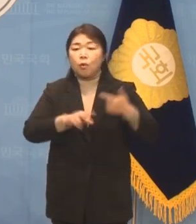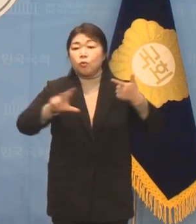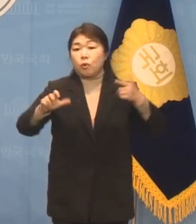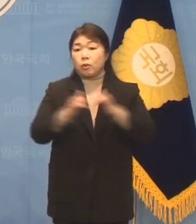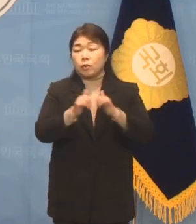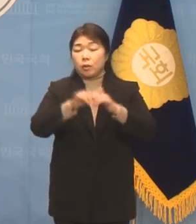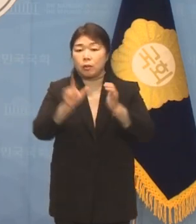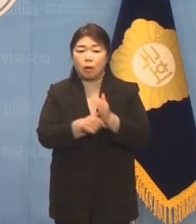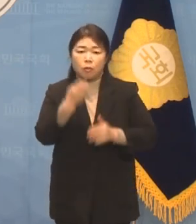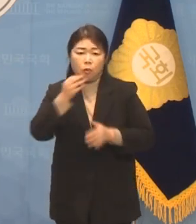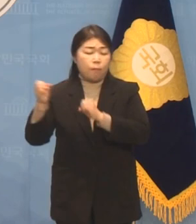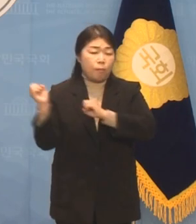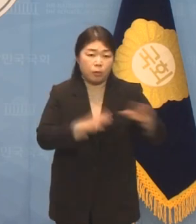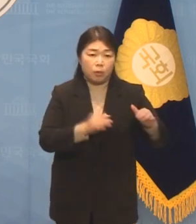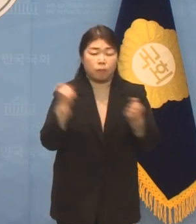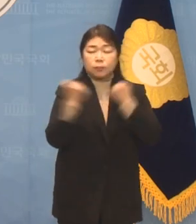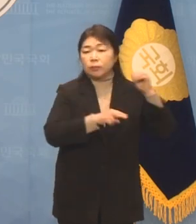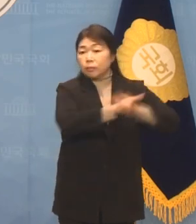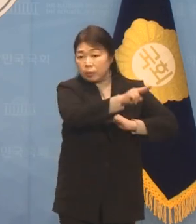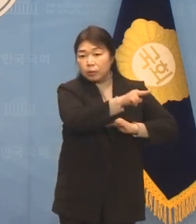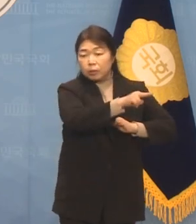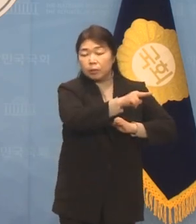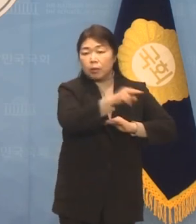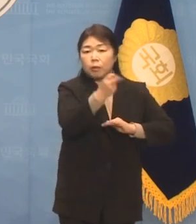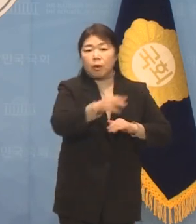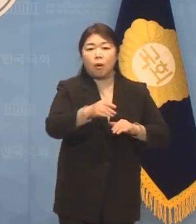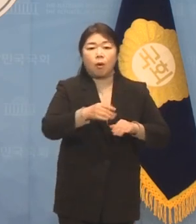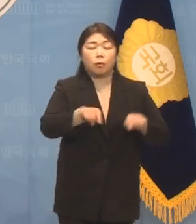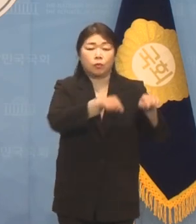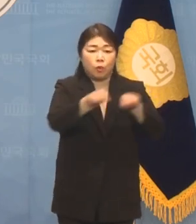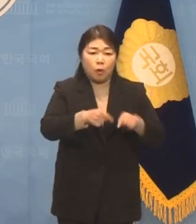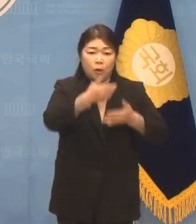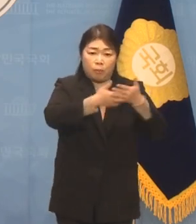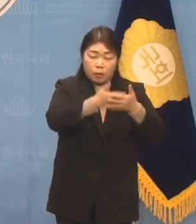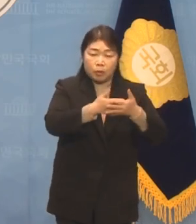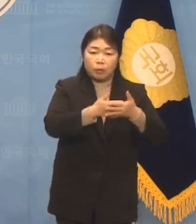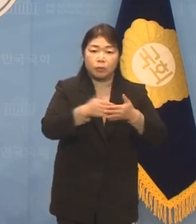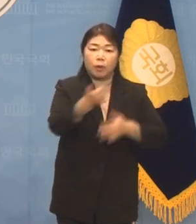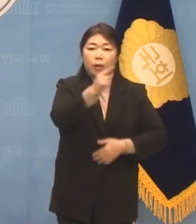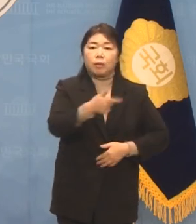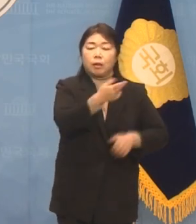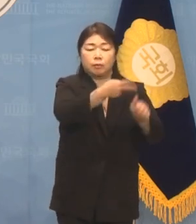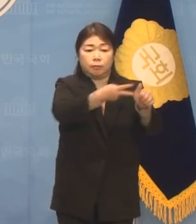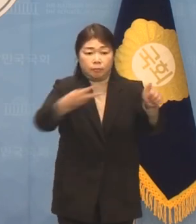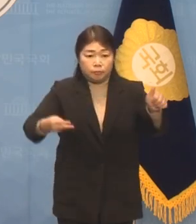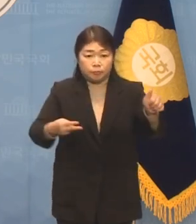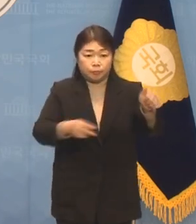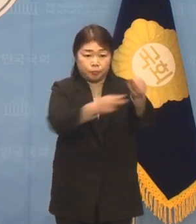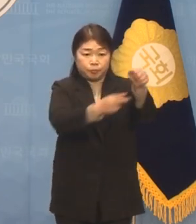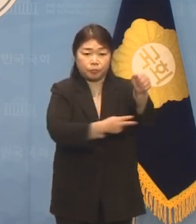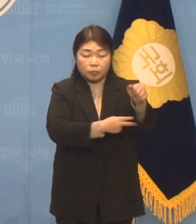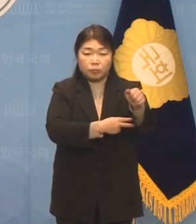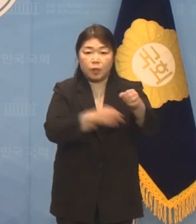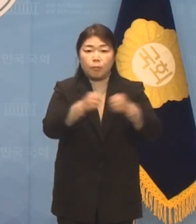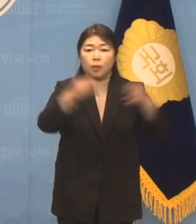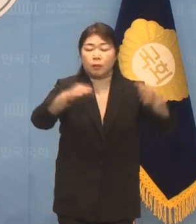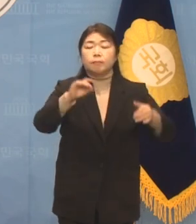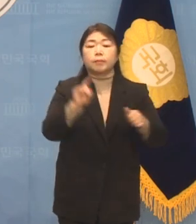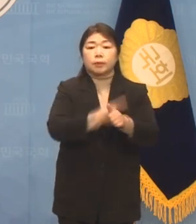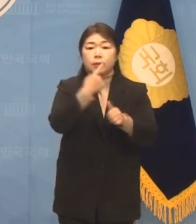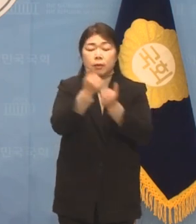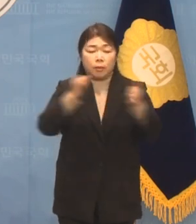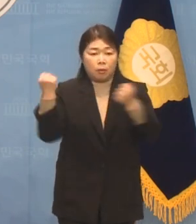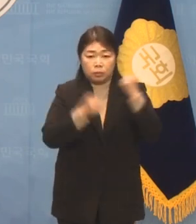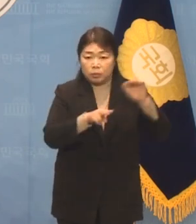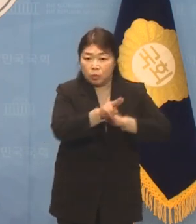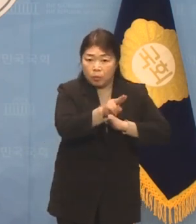탈출했습니다. 심지어 녹음방송과 한강인도교 폭파로 시민들의 피란을 막았고